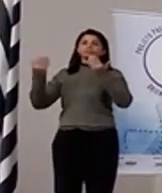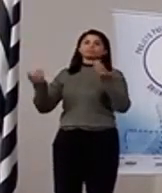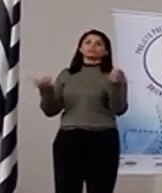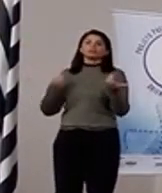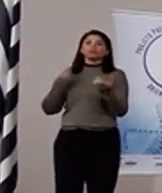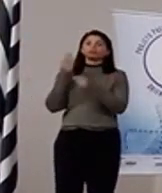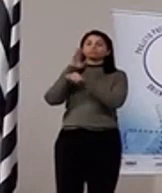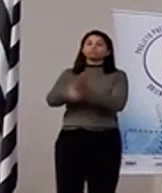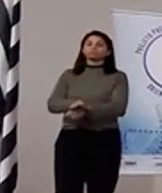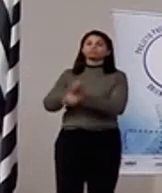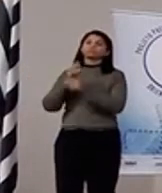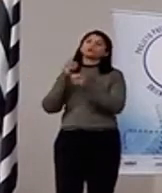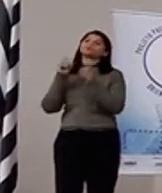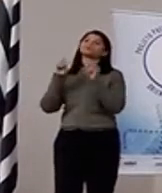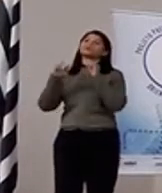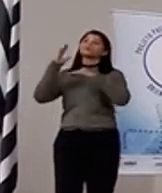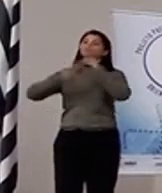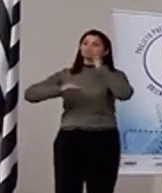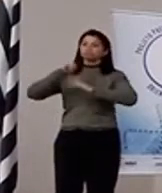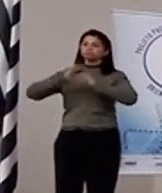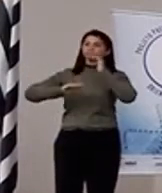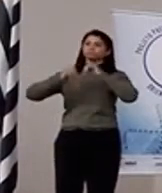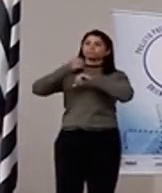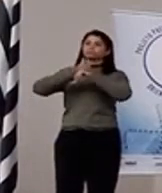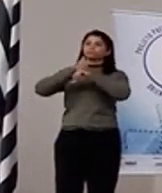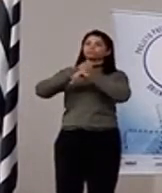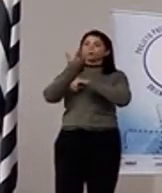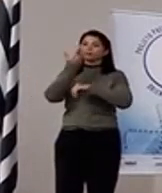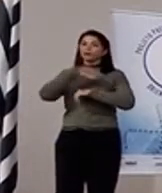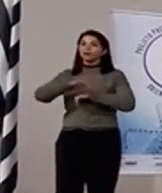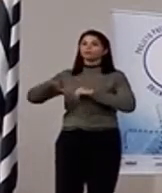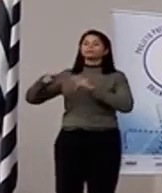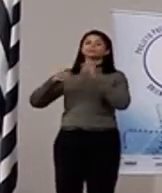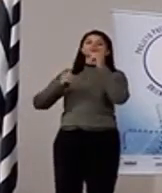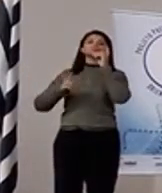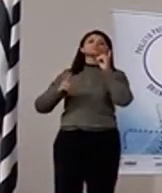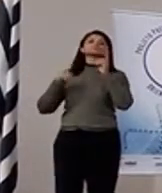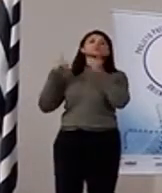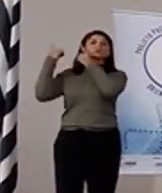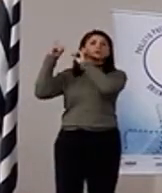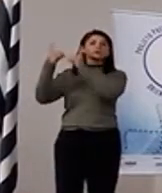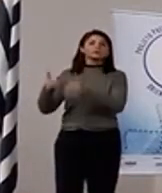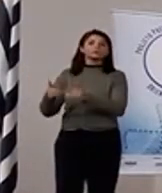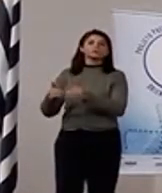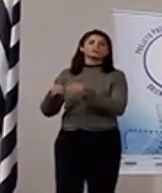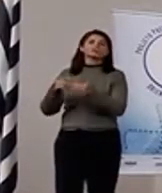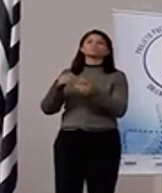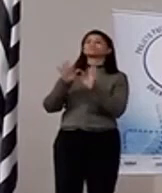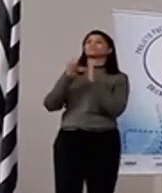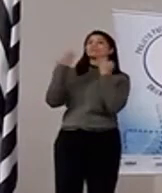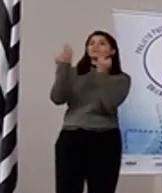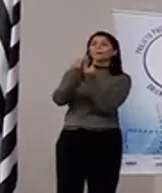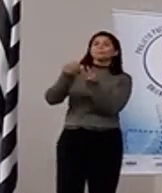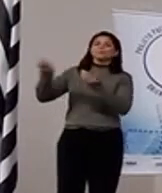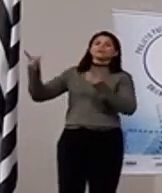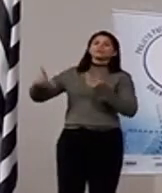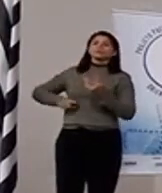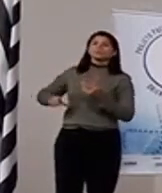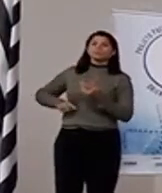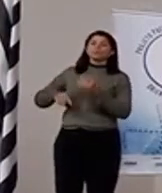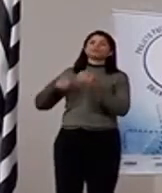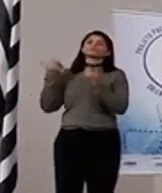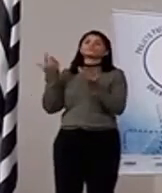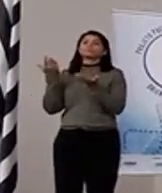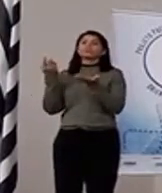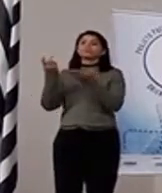intervenção profissional, né, nessa criança que tem uma deficiência, né, e o quanto é sofrido para as famílias também que buscam um